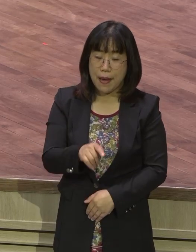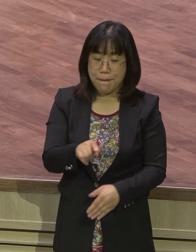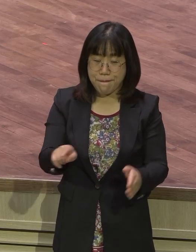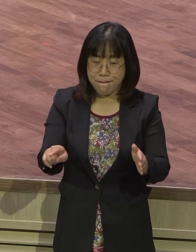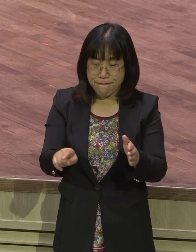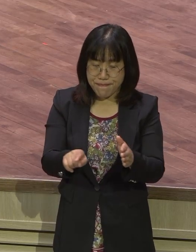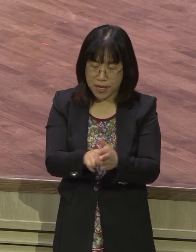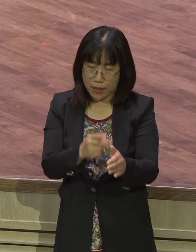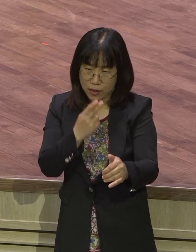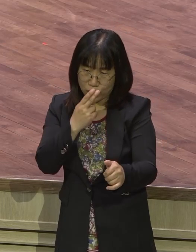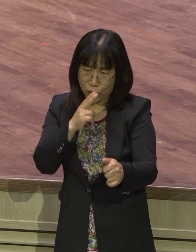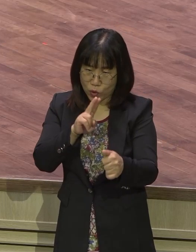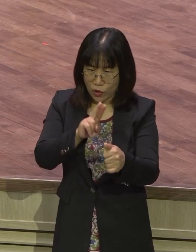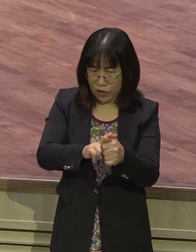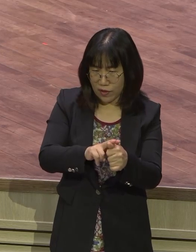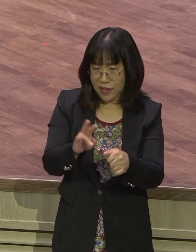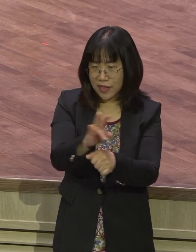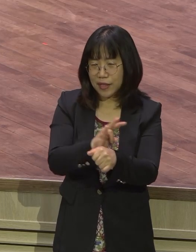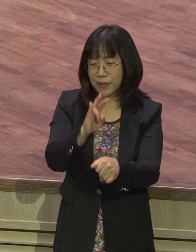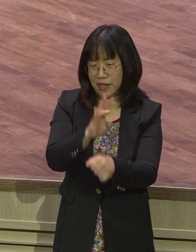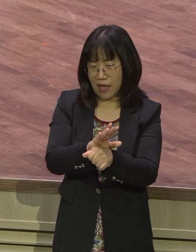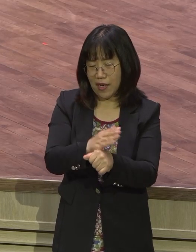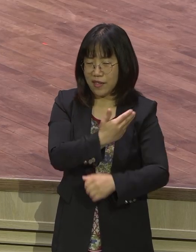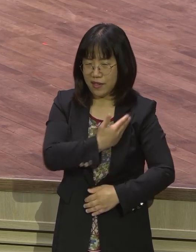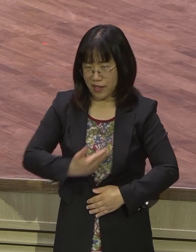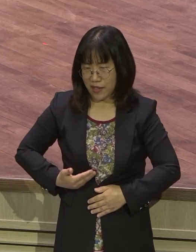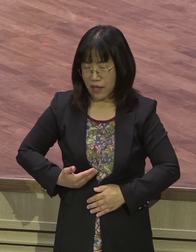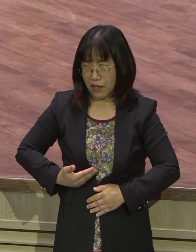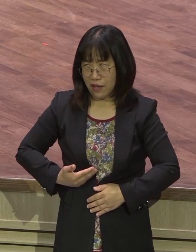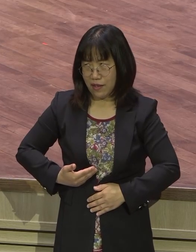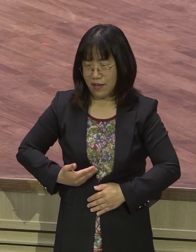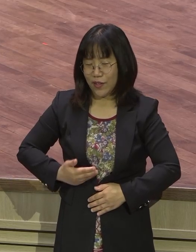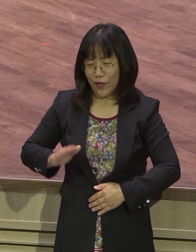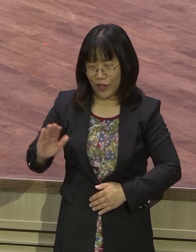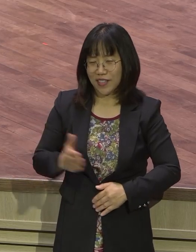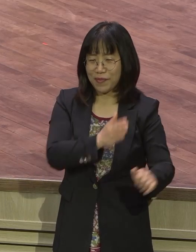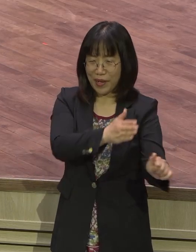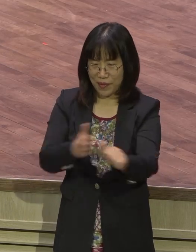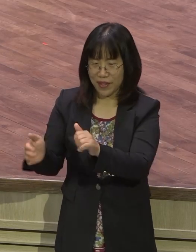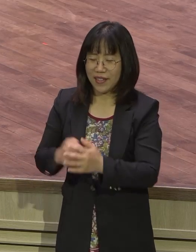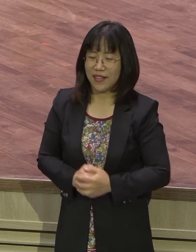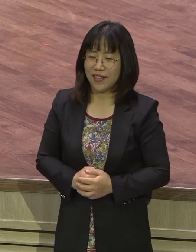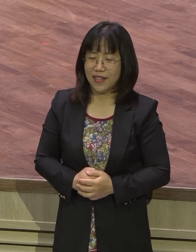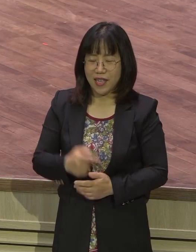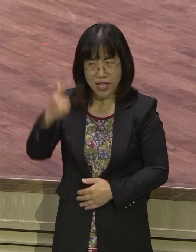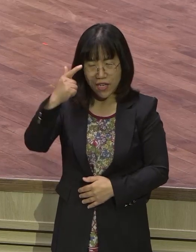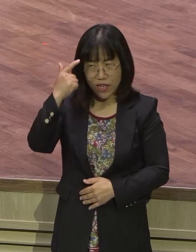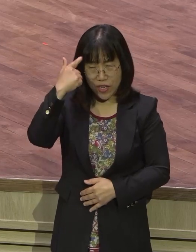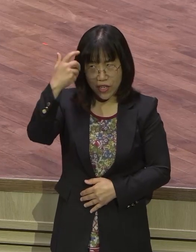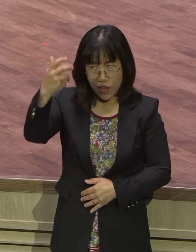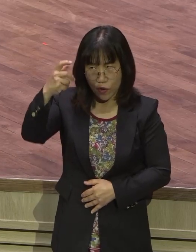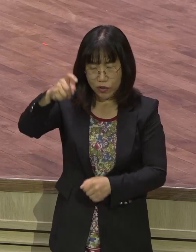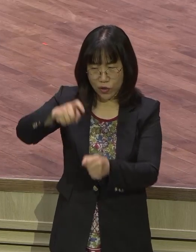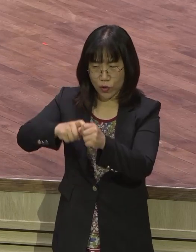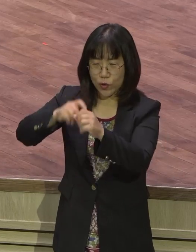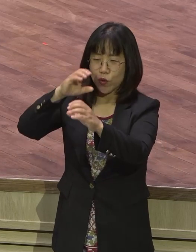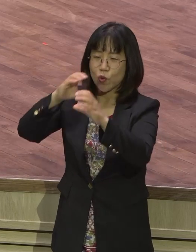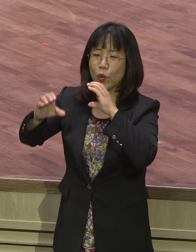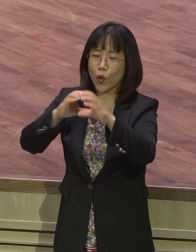해나가는 24체자 다 되시기를 제모로 축복합니다. 첫째로 영적 소통의 통로입니다.